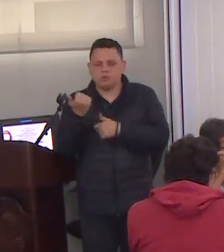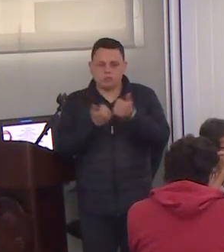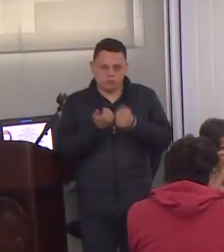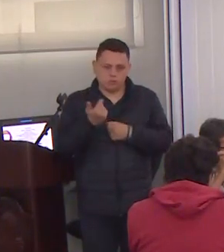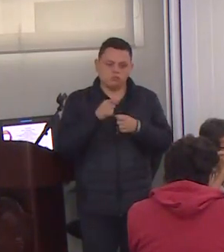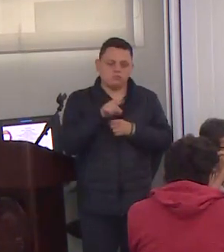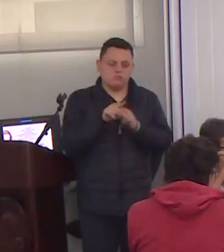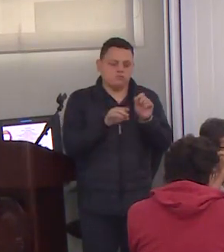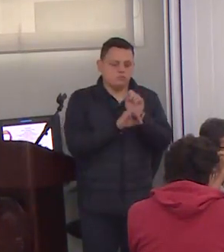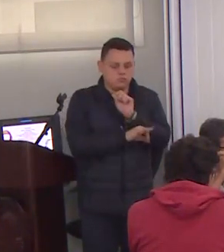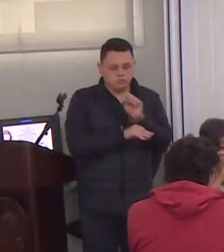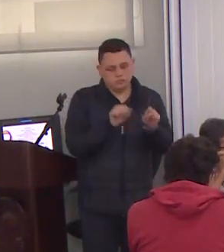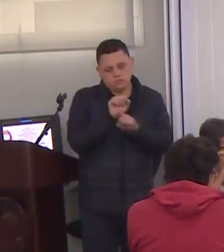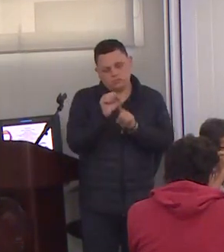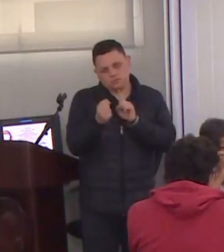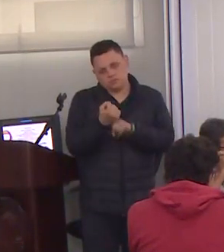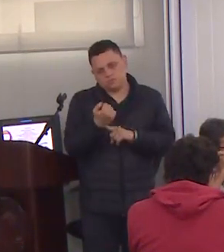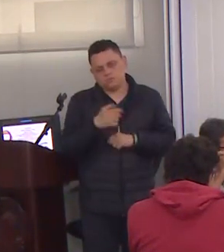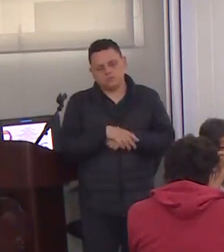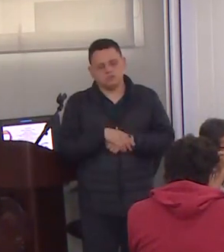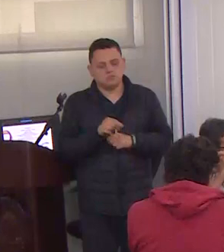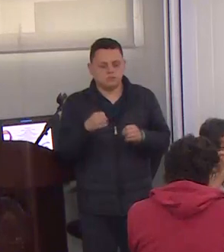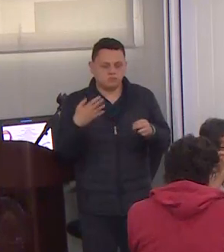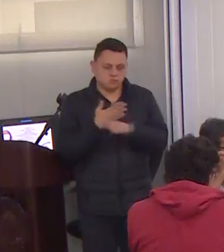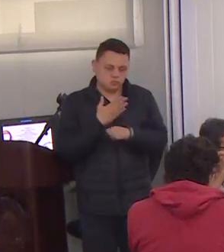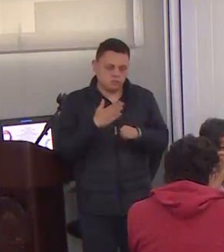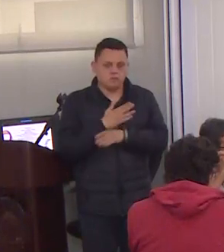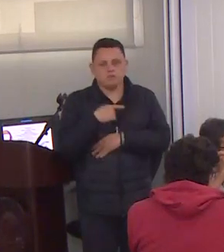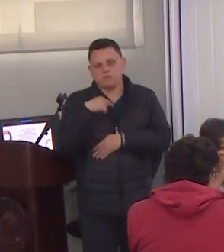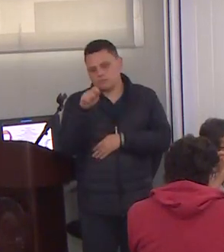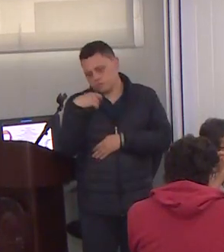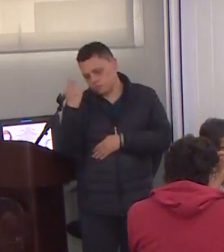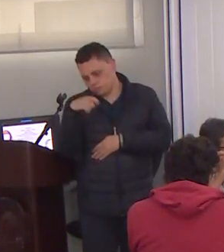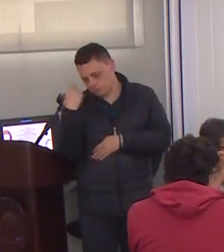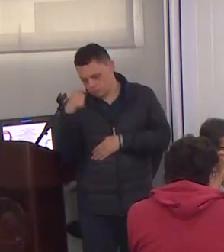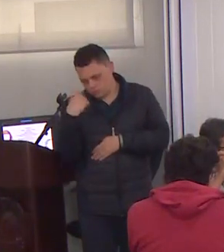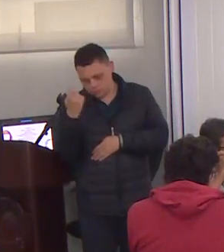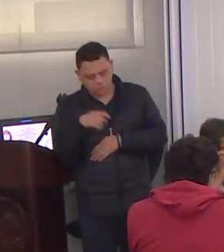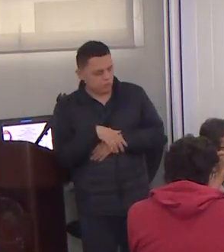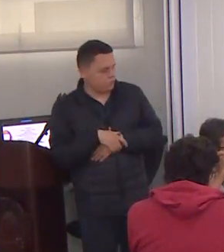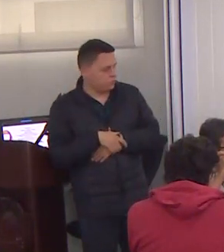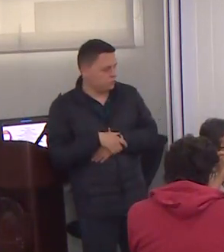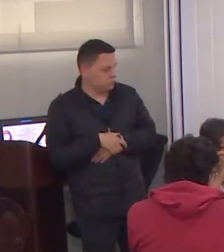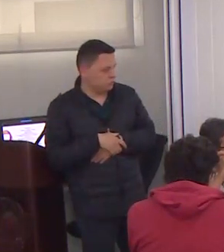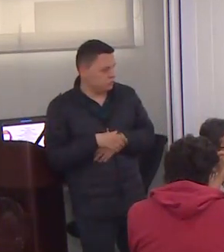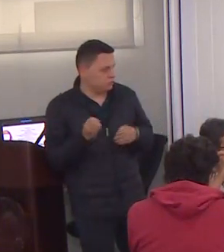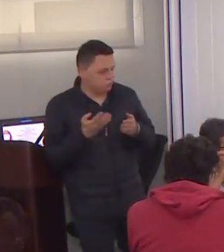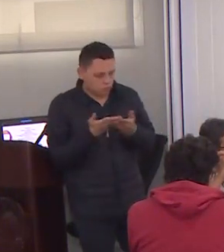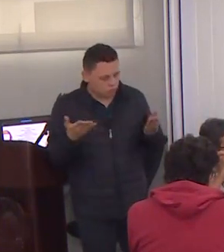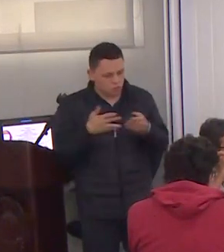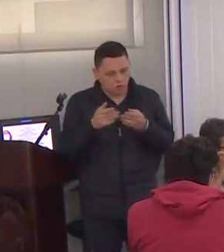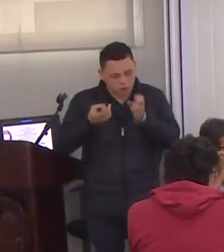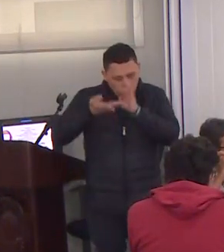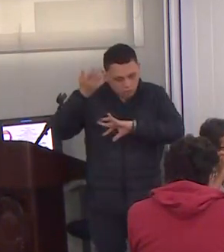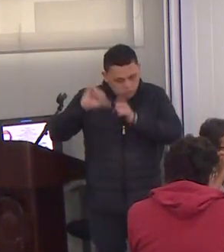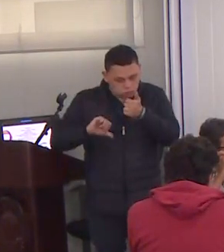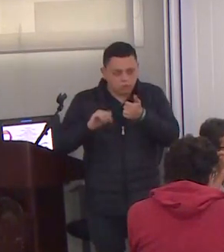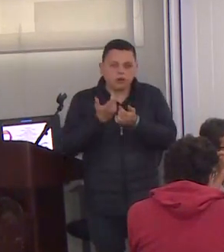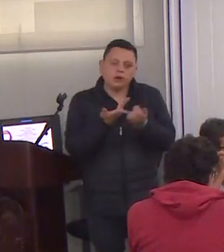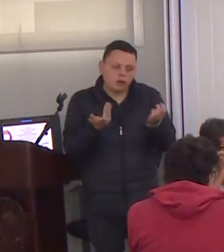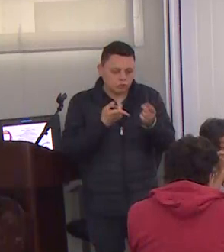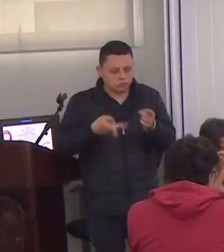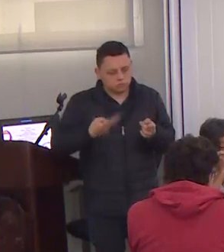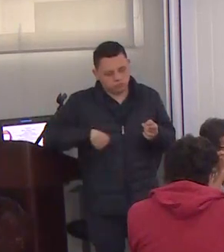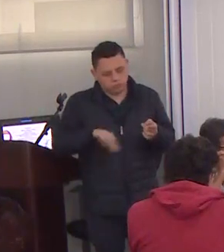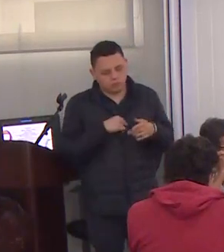una condición psicosocial también envueltos en problemas de consumo y en otro tipo de riesgos entonces es importante como